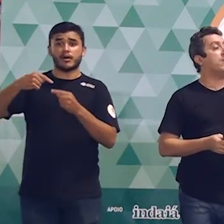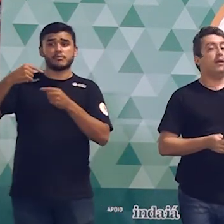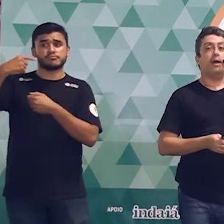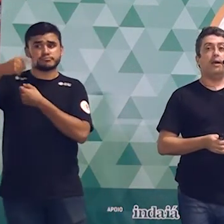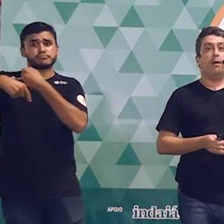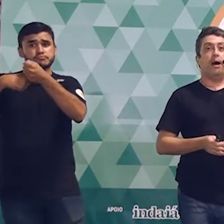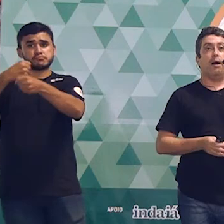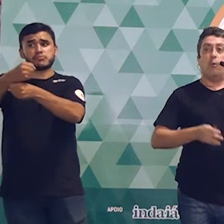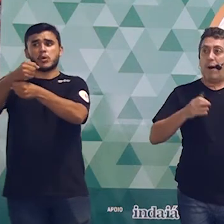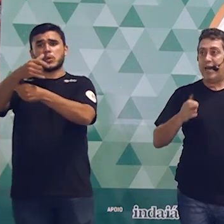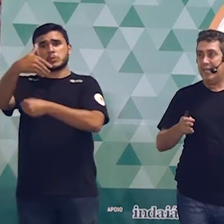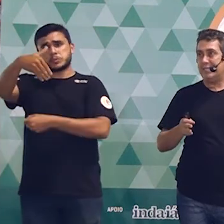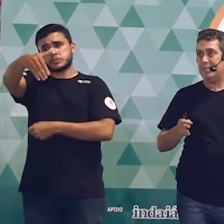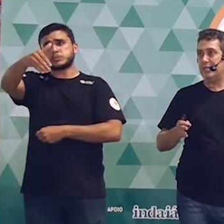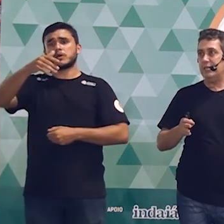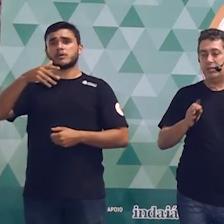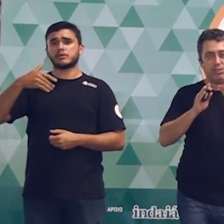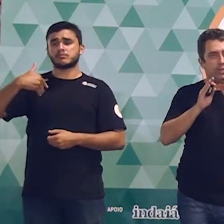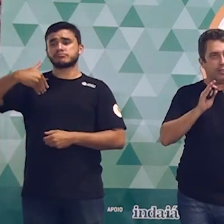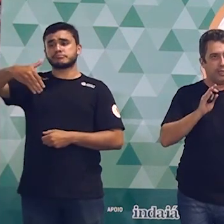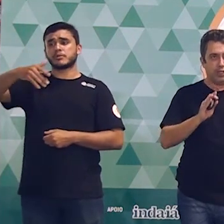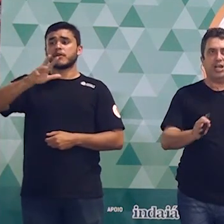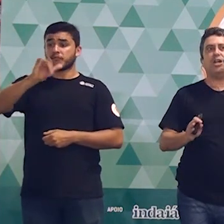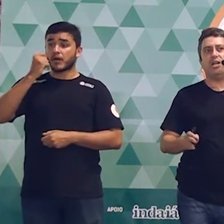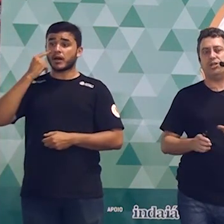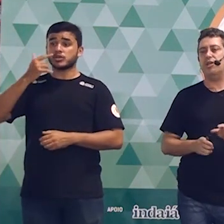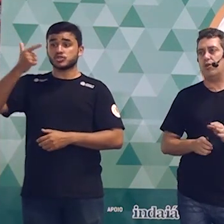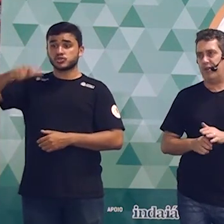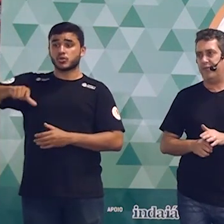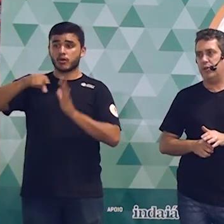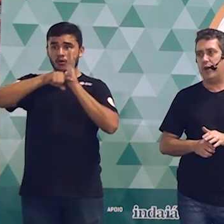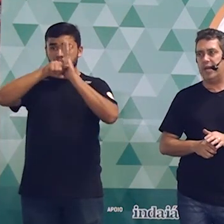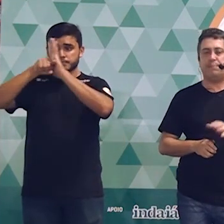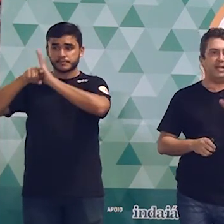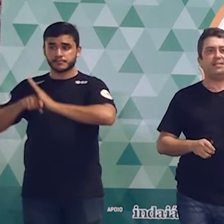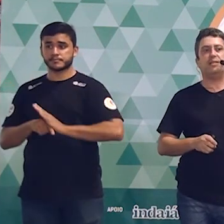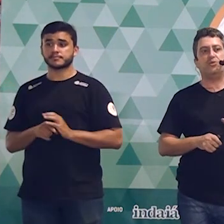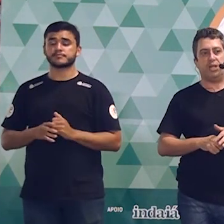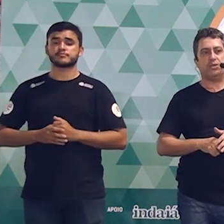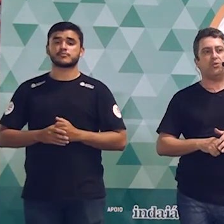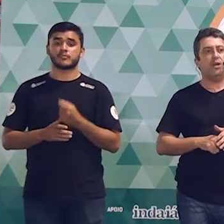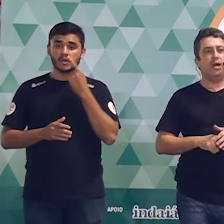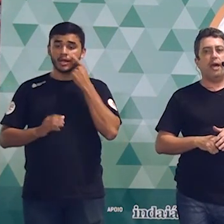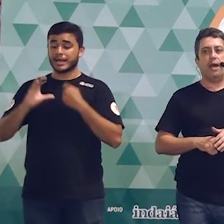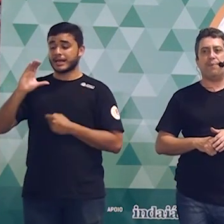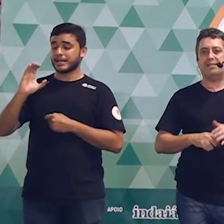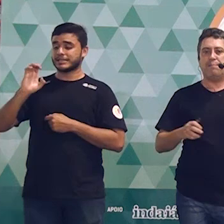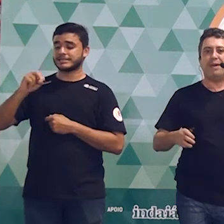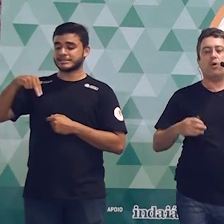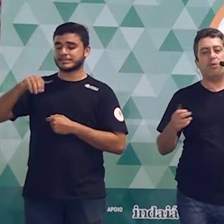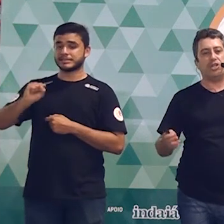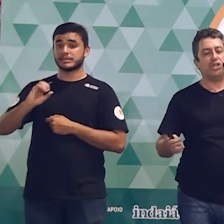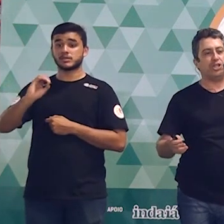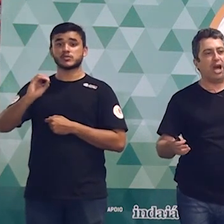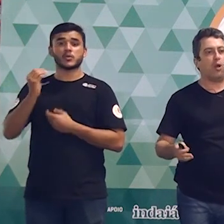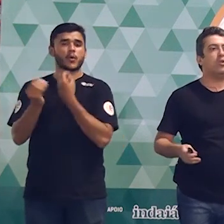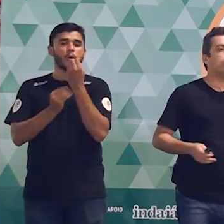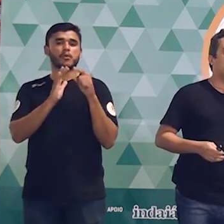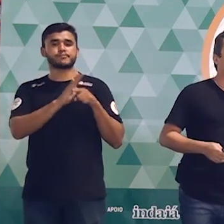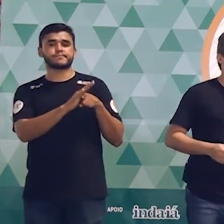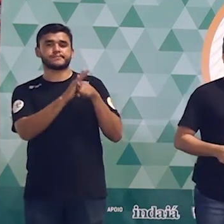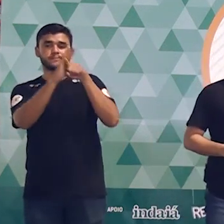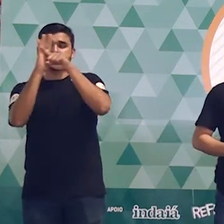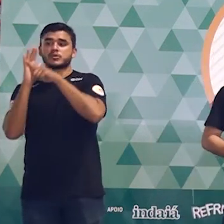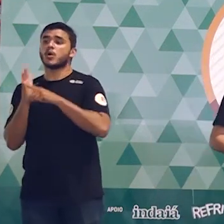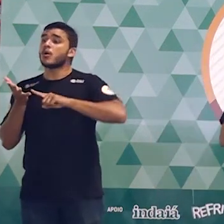censo. O país, esteja quem esteja governando ele, precisa do censo. É para saber como a gente está,